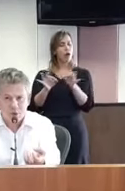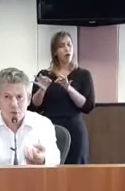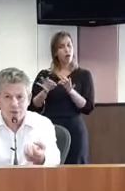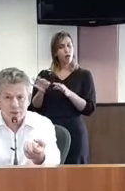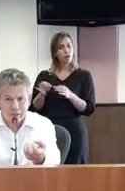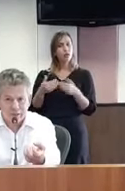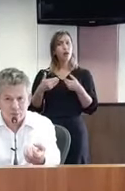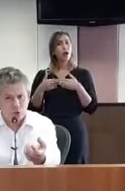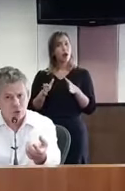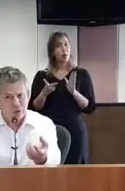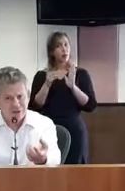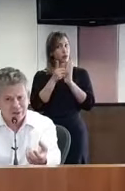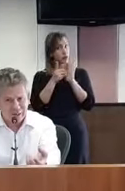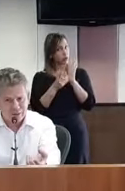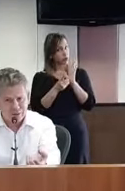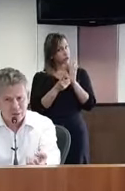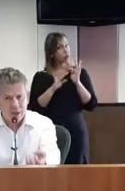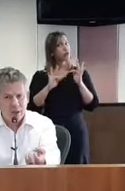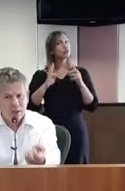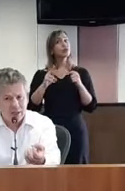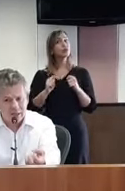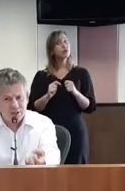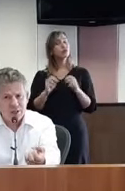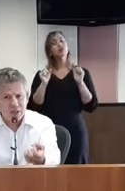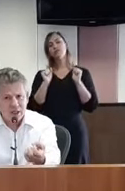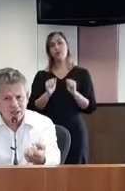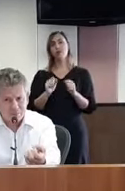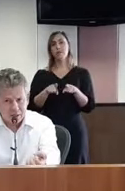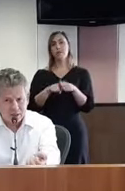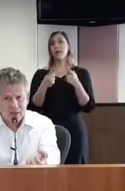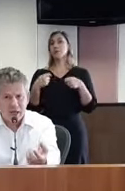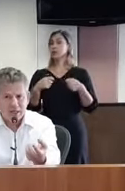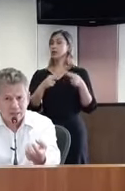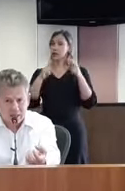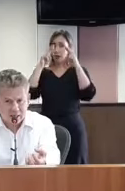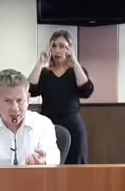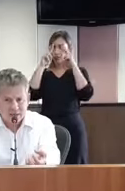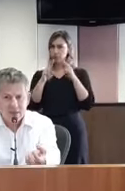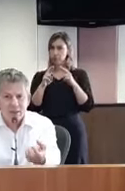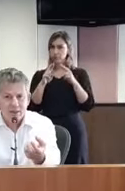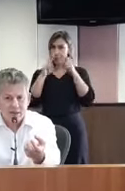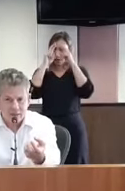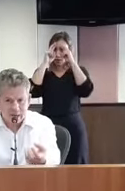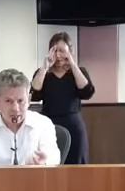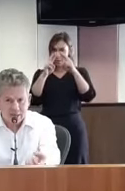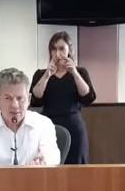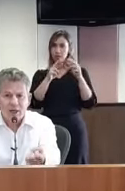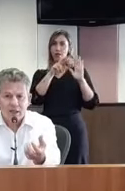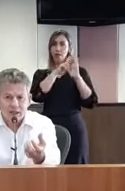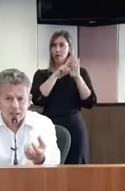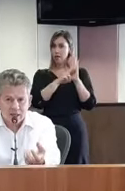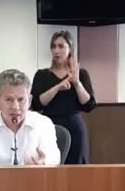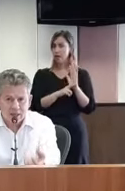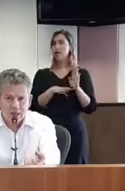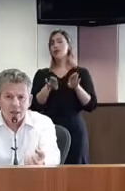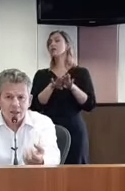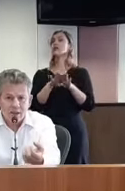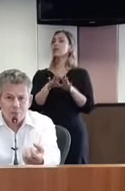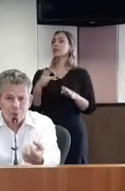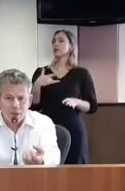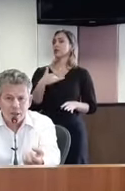exercidas pelo nosso decreto, todos editados, desde que respeitem as regras sanitárias e as